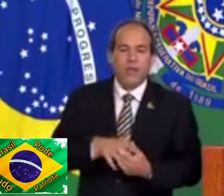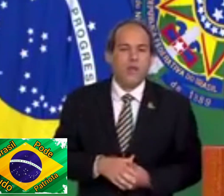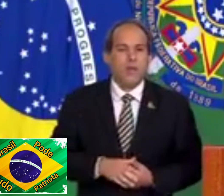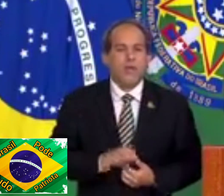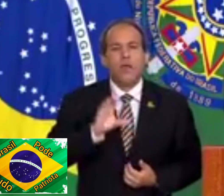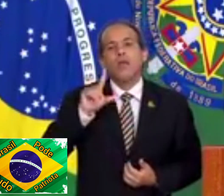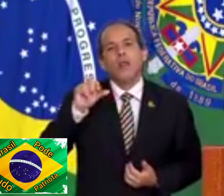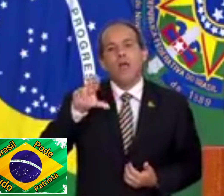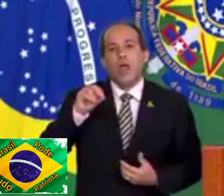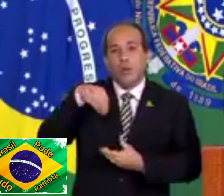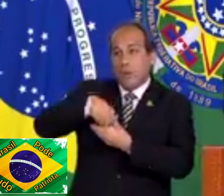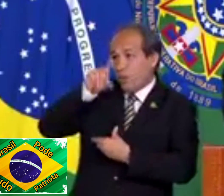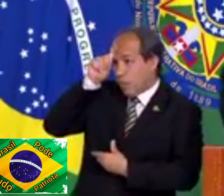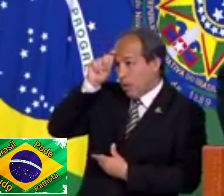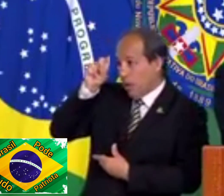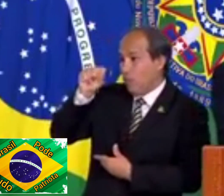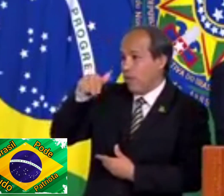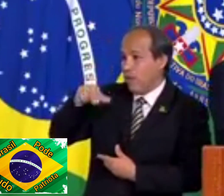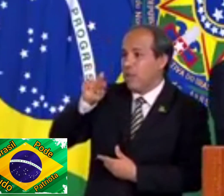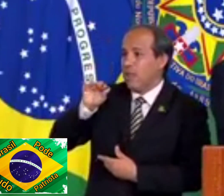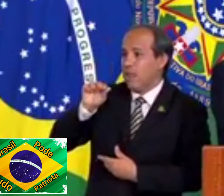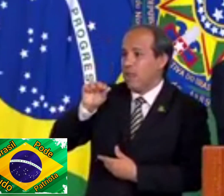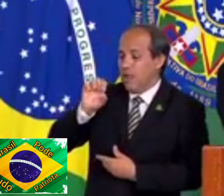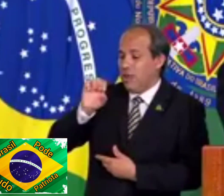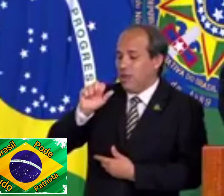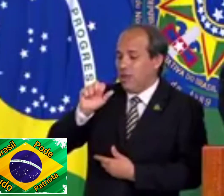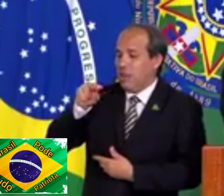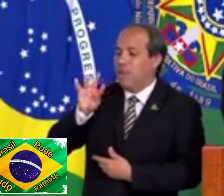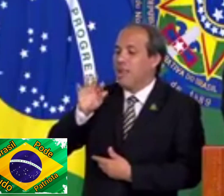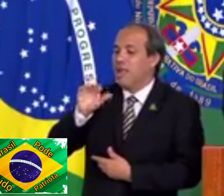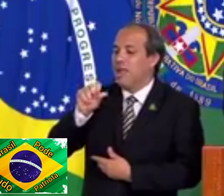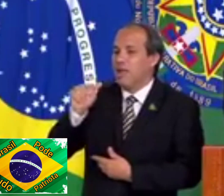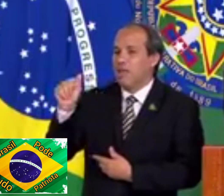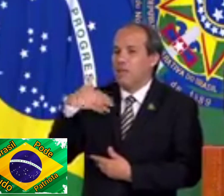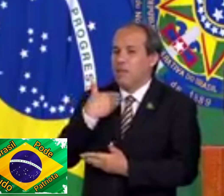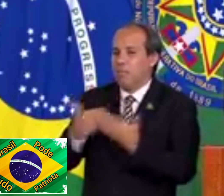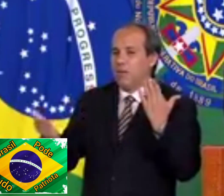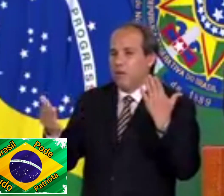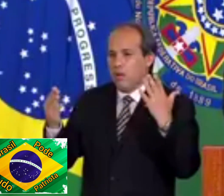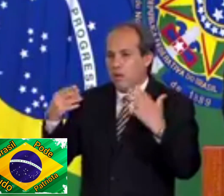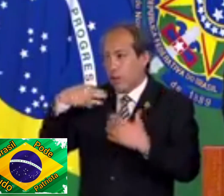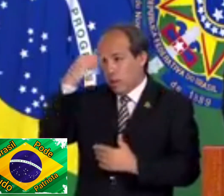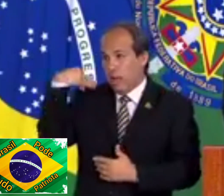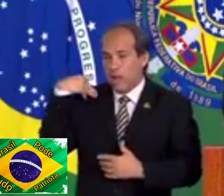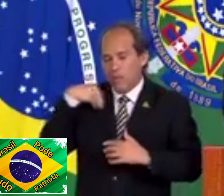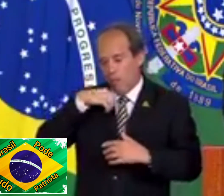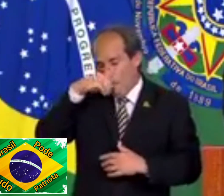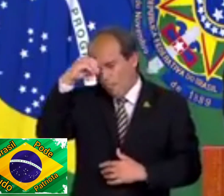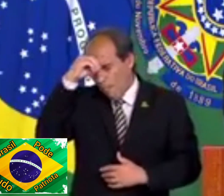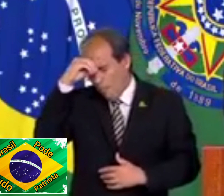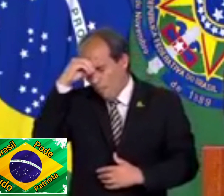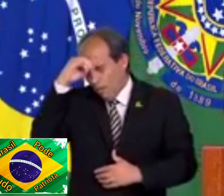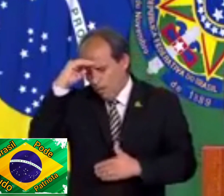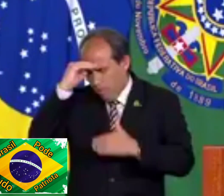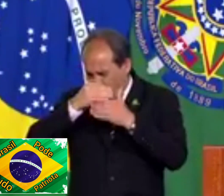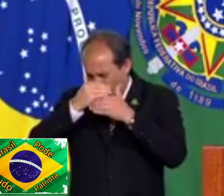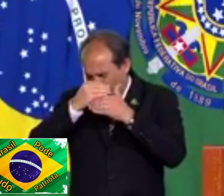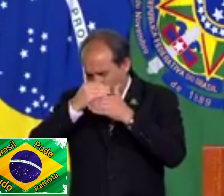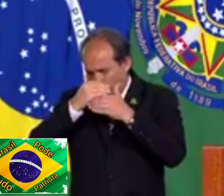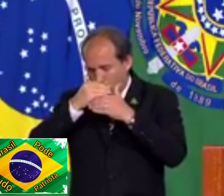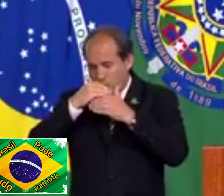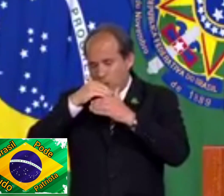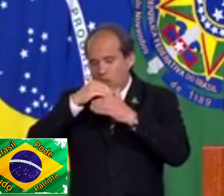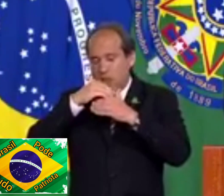Logicamente, na Santa Casa, perdi os sentidos. Só fui acordar entrando num avião. E